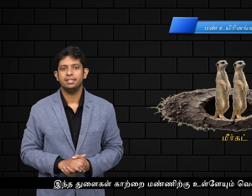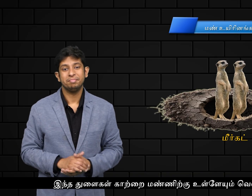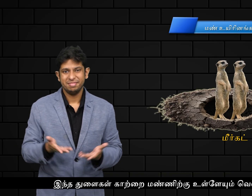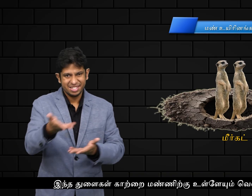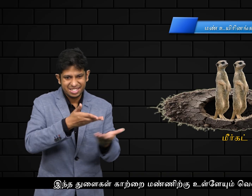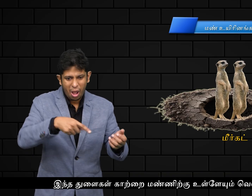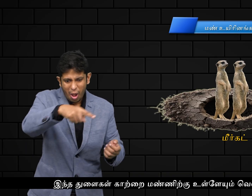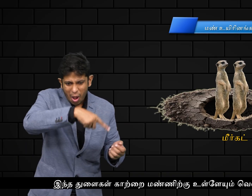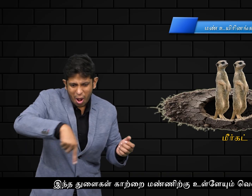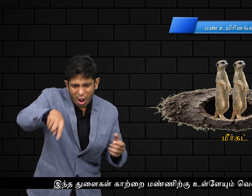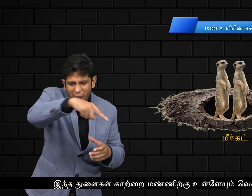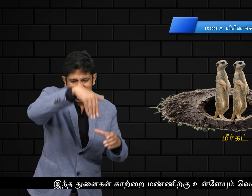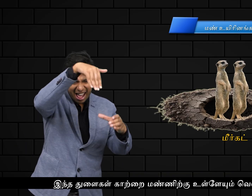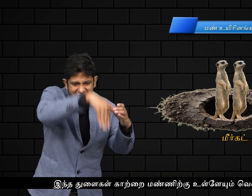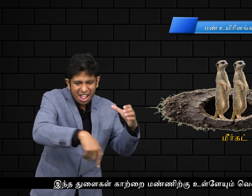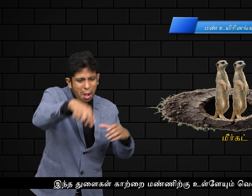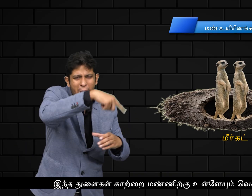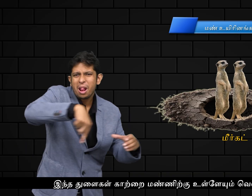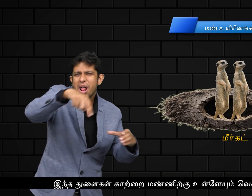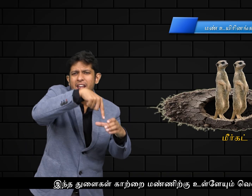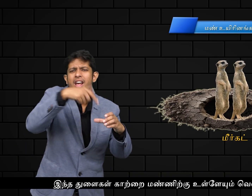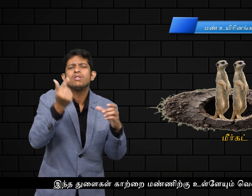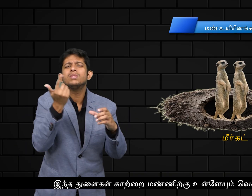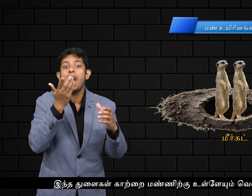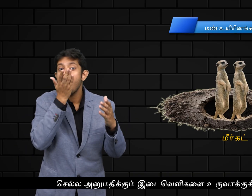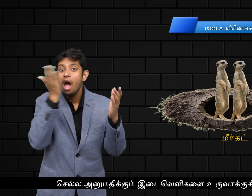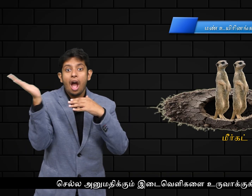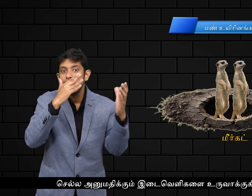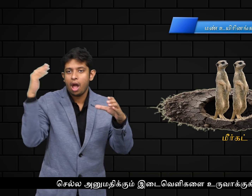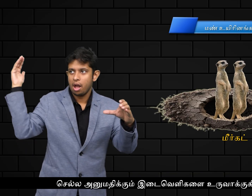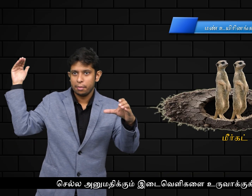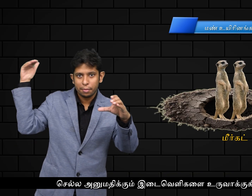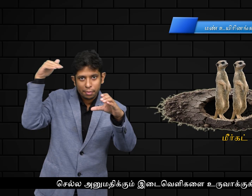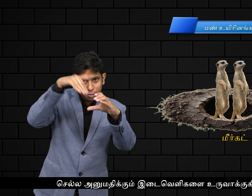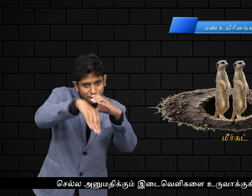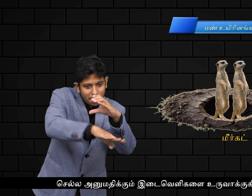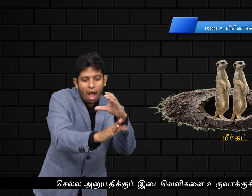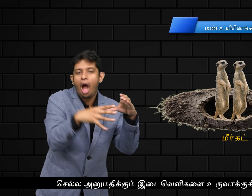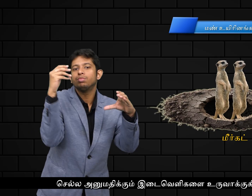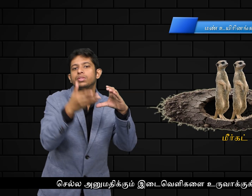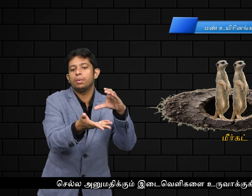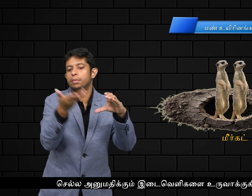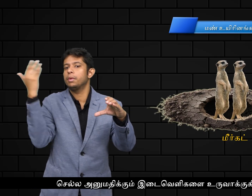இந்த துளைகள் காற்றை மண்ணிற்கு உள்ளேயும் வெளியேயும் செல்ல அனுமதிக்கும் இடைவெளிகளை உருவாக்குகின்றன.